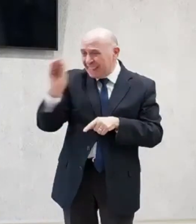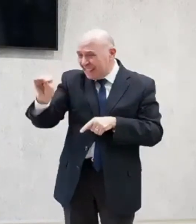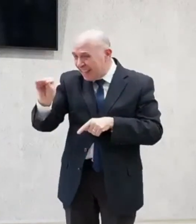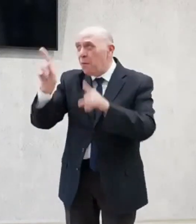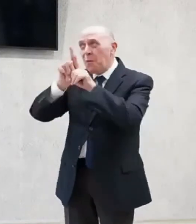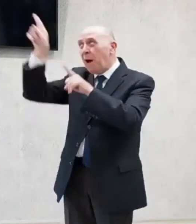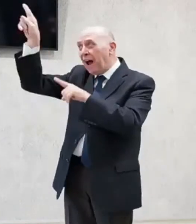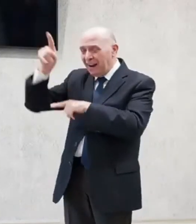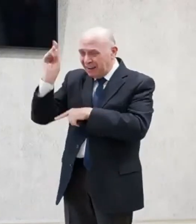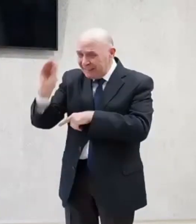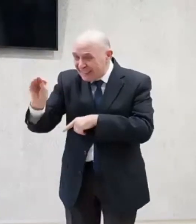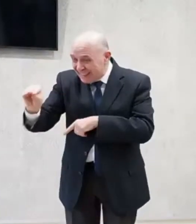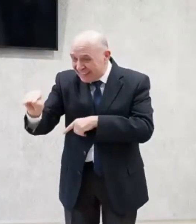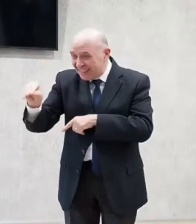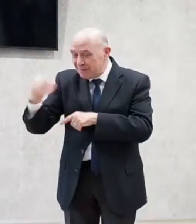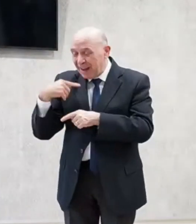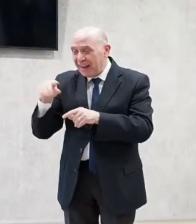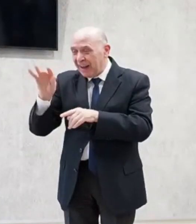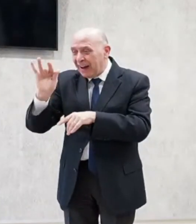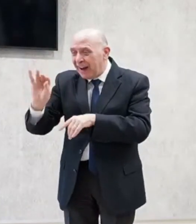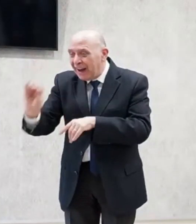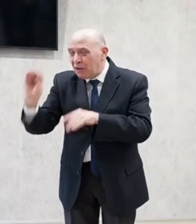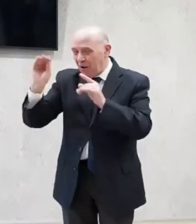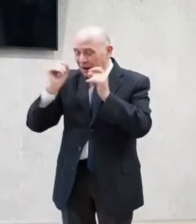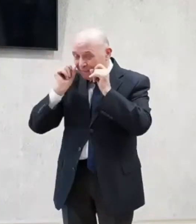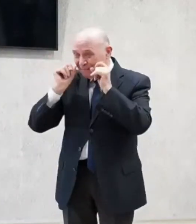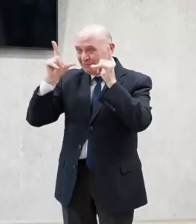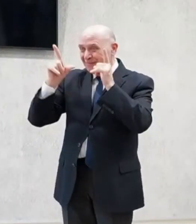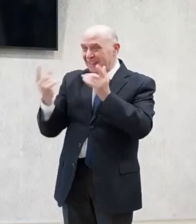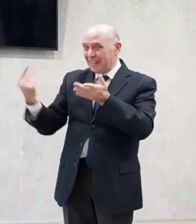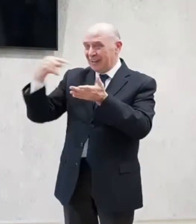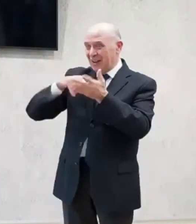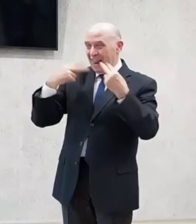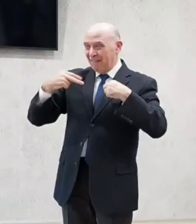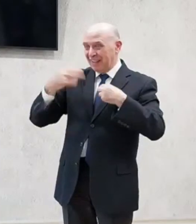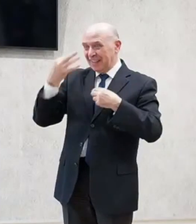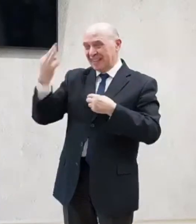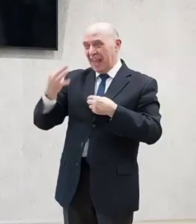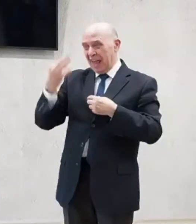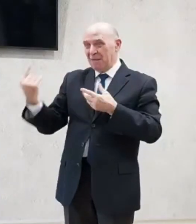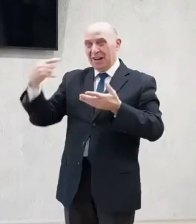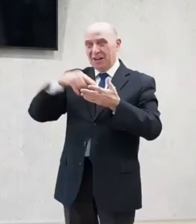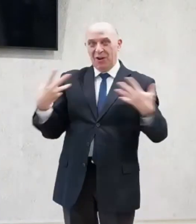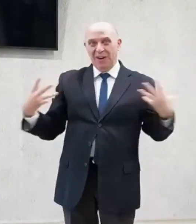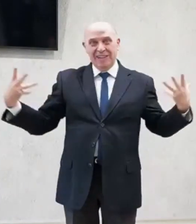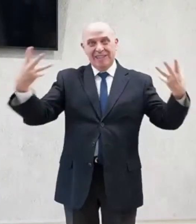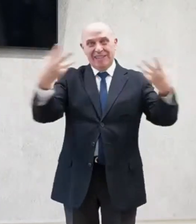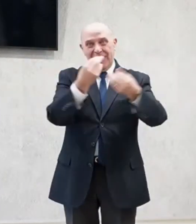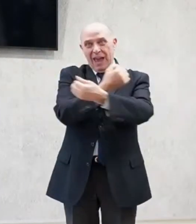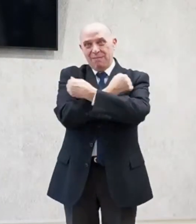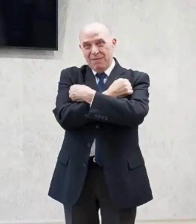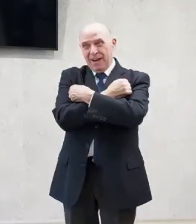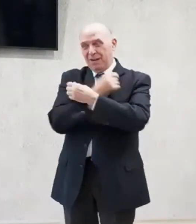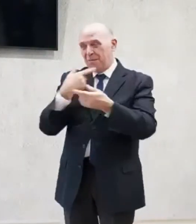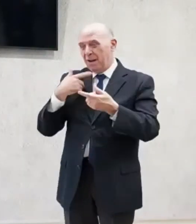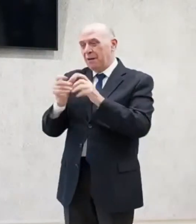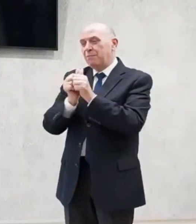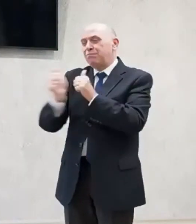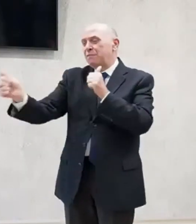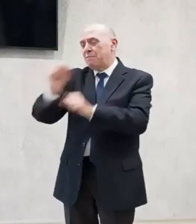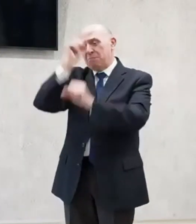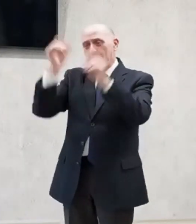portarla in vita per sempre per portarla tra di noi e così non ci non ci lasceremo mai